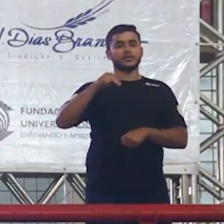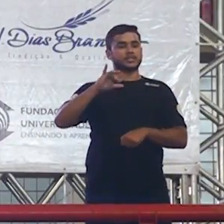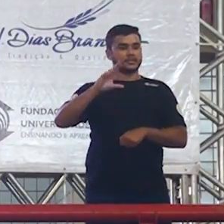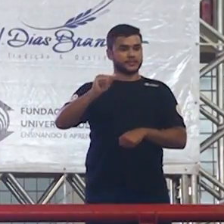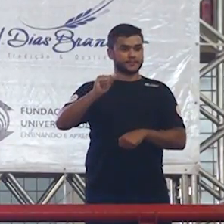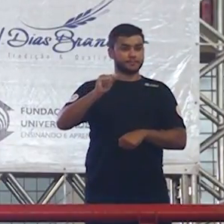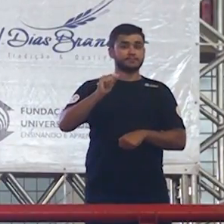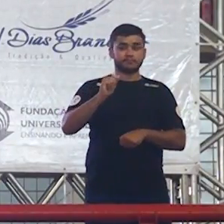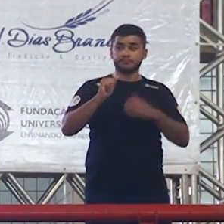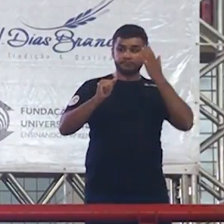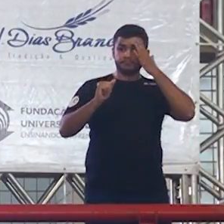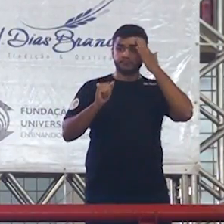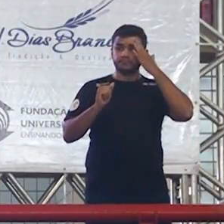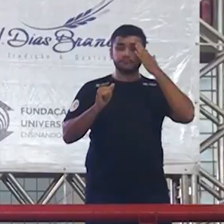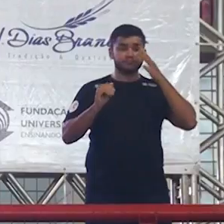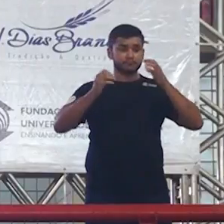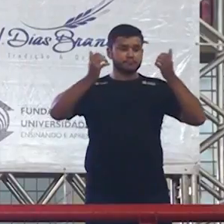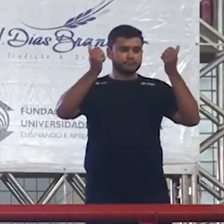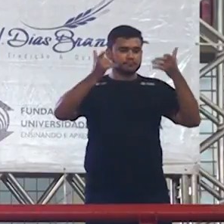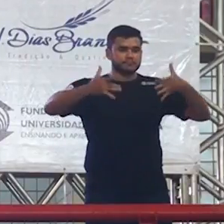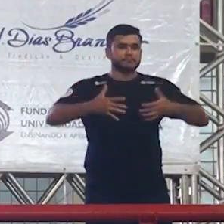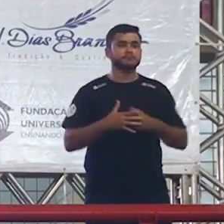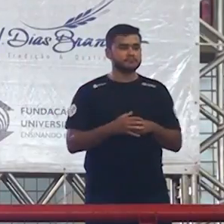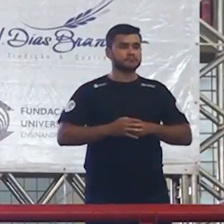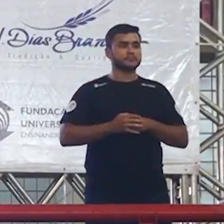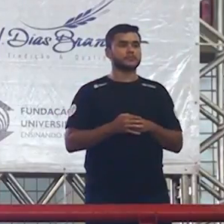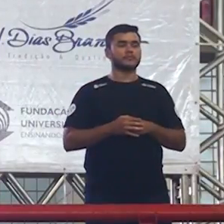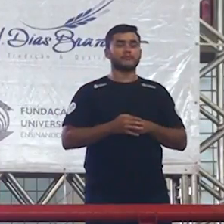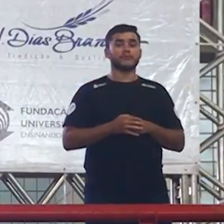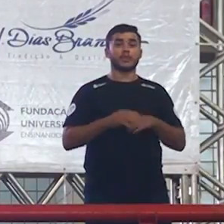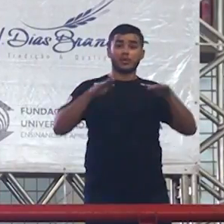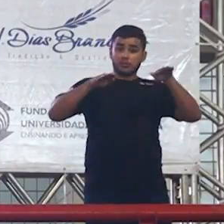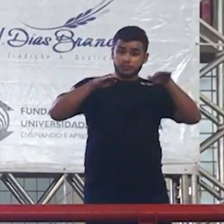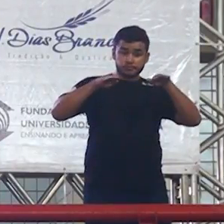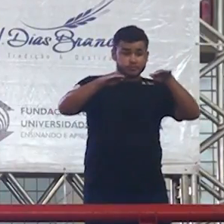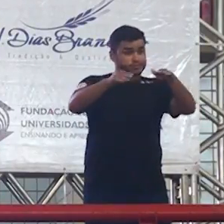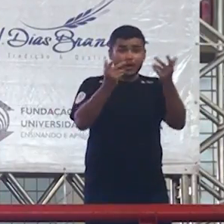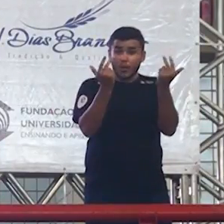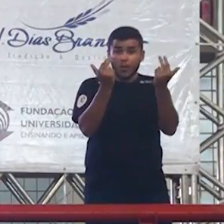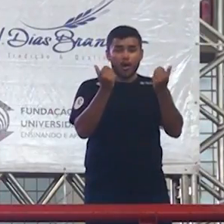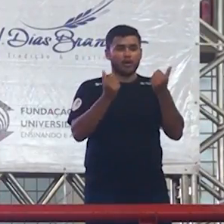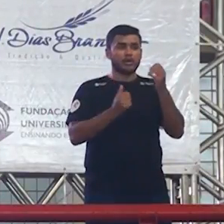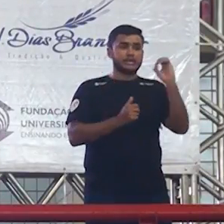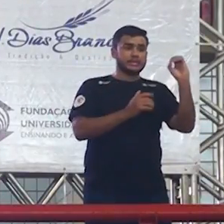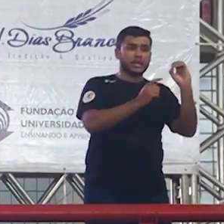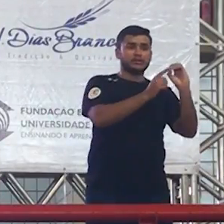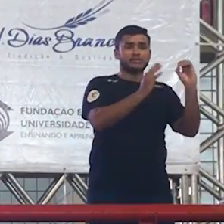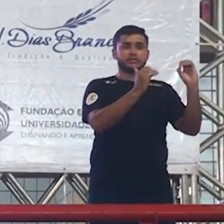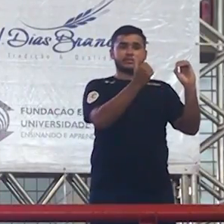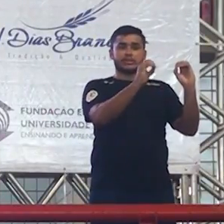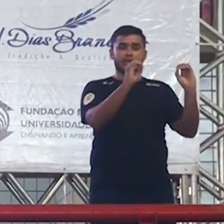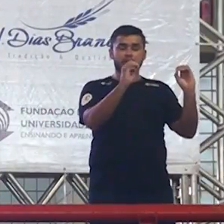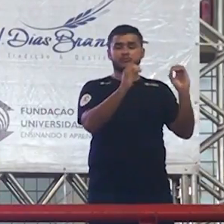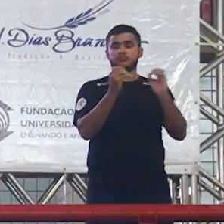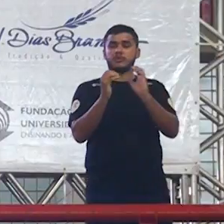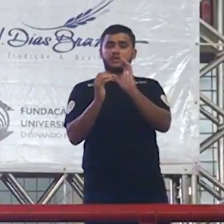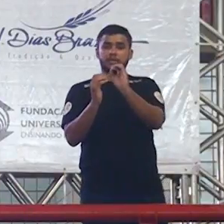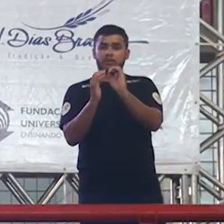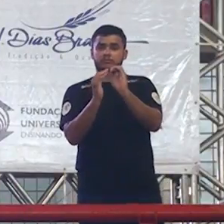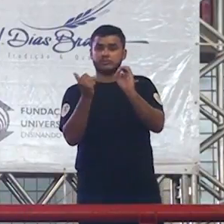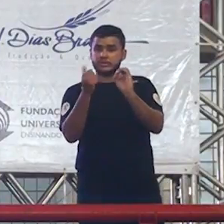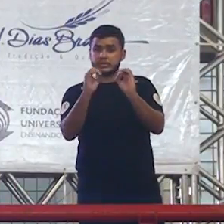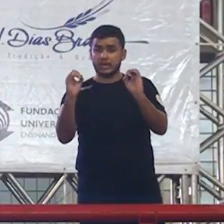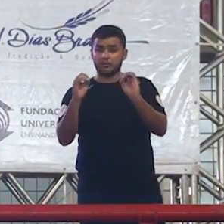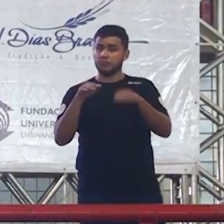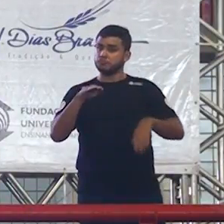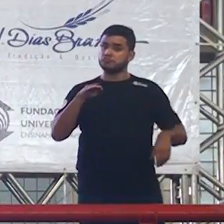potente. Vocês estão me entendendo ou não? Foi claro? Em compensação, se eu não quiser transformar na mesma energia,